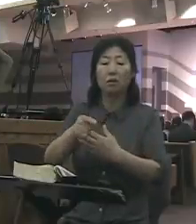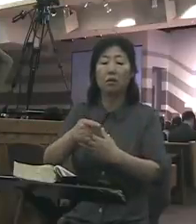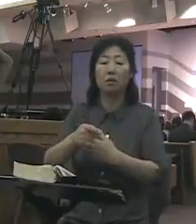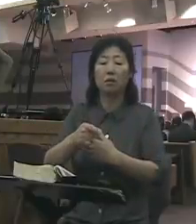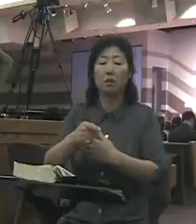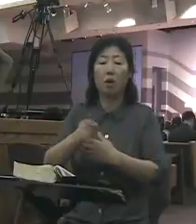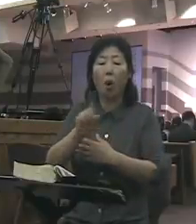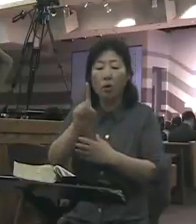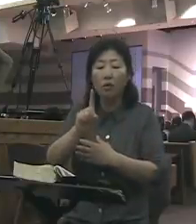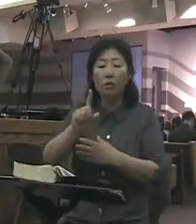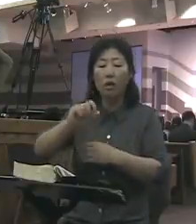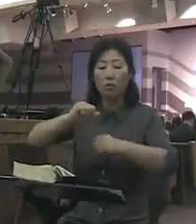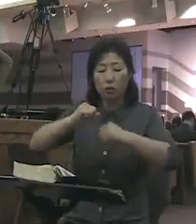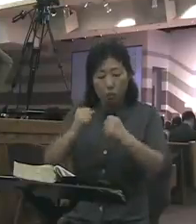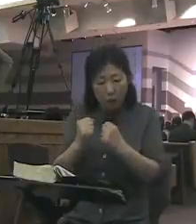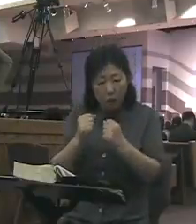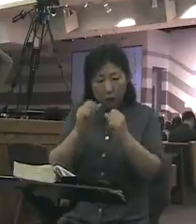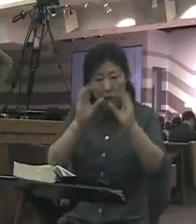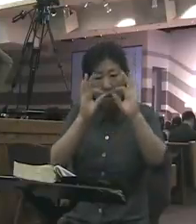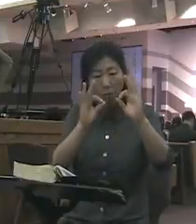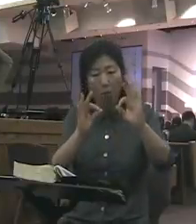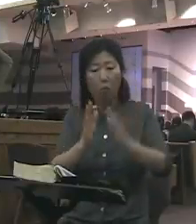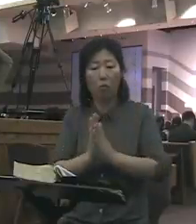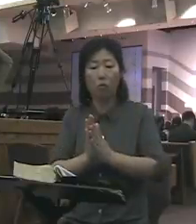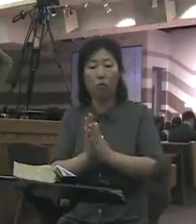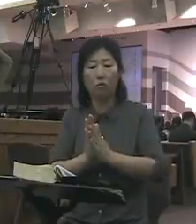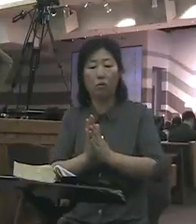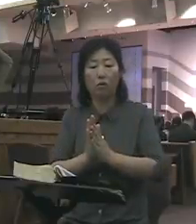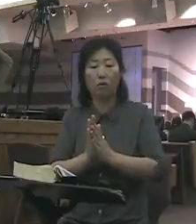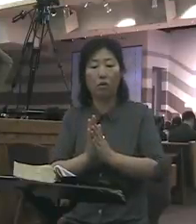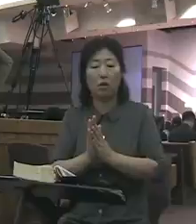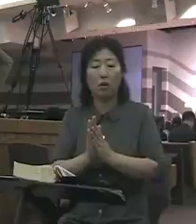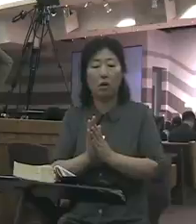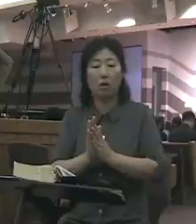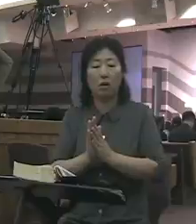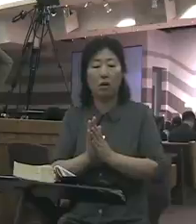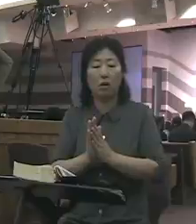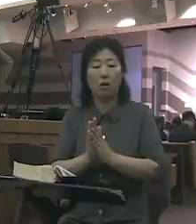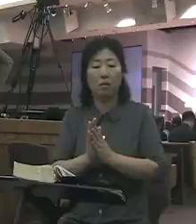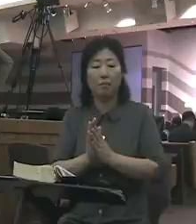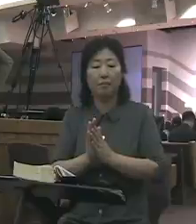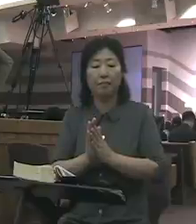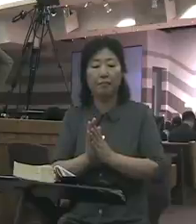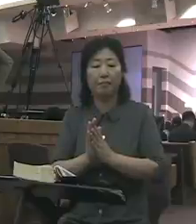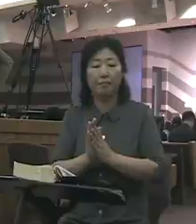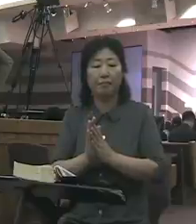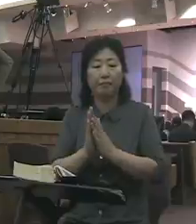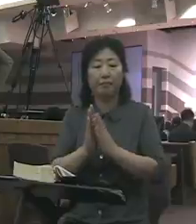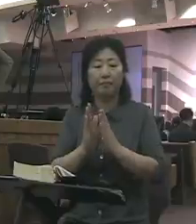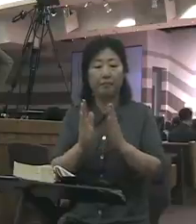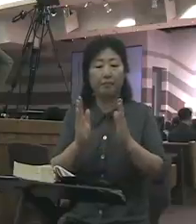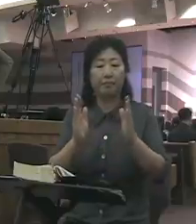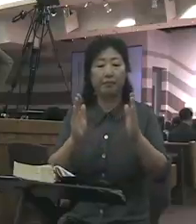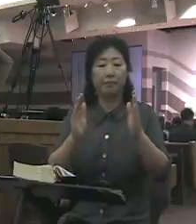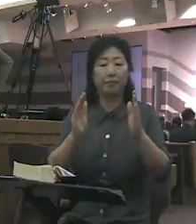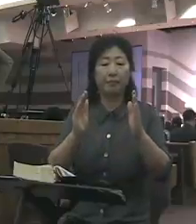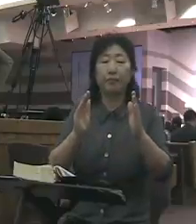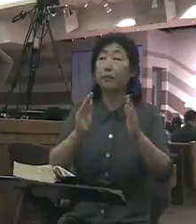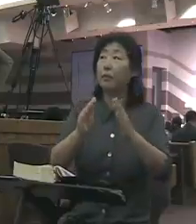순종을 하는가 보시다가 하나님께서 그 아주 모멘터스하는 그러한 시점에 나타나셔서 아브라함에게 말씀을